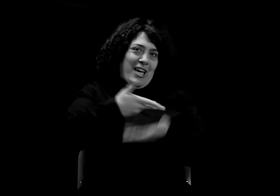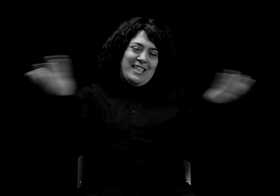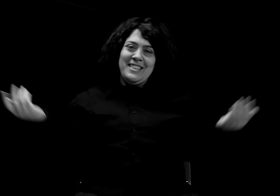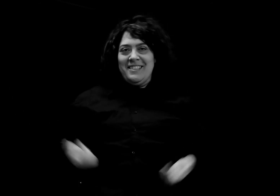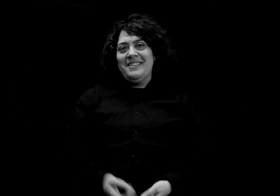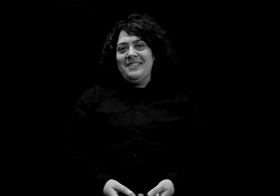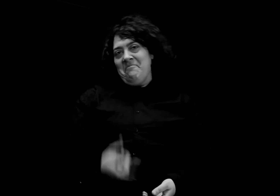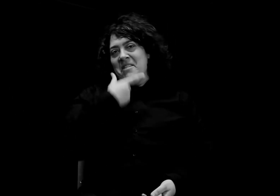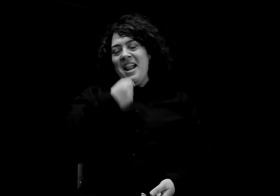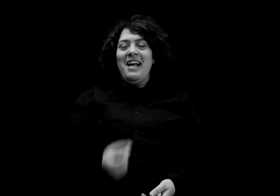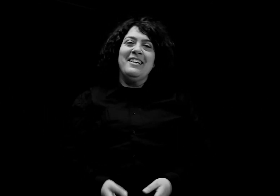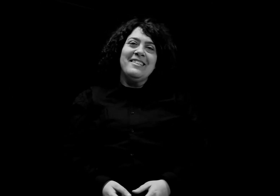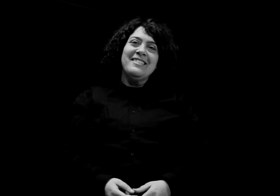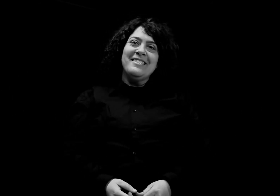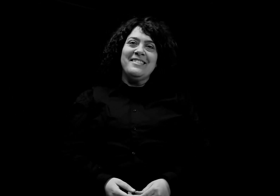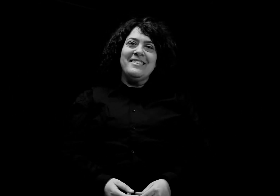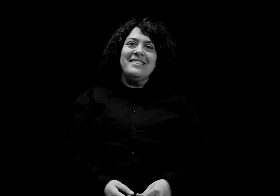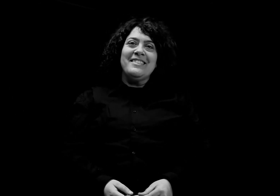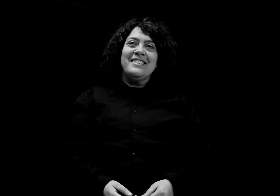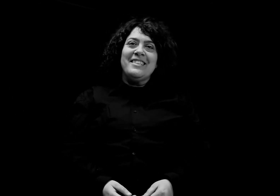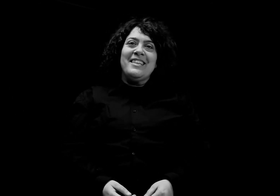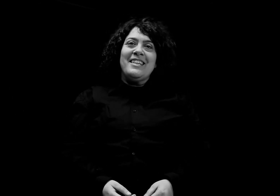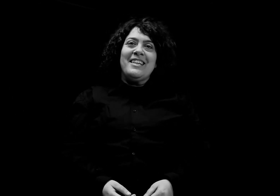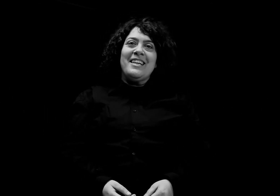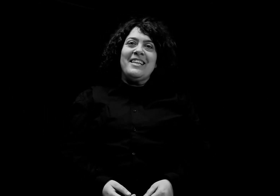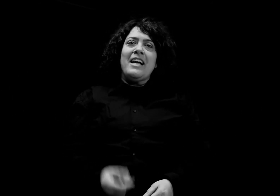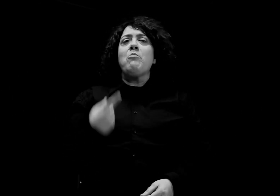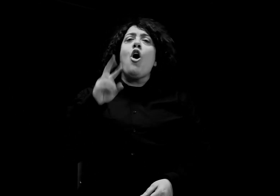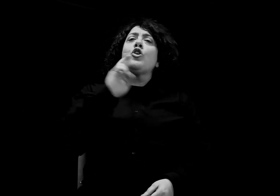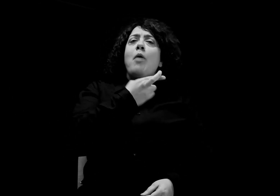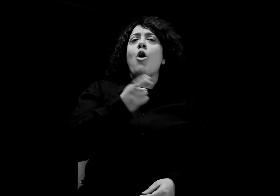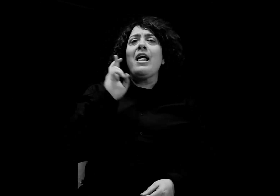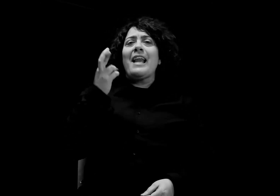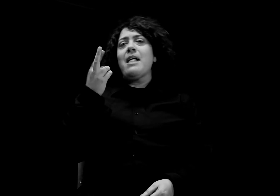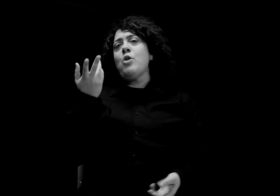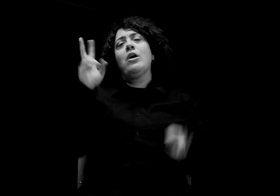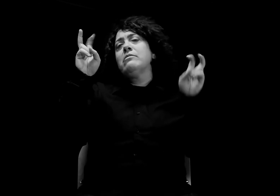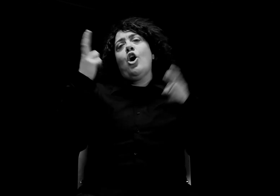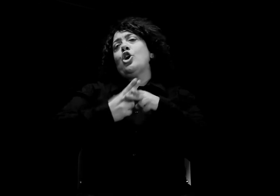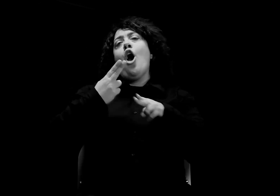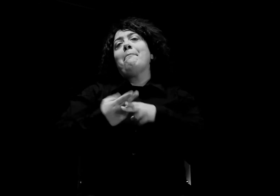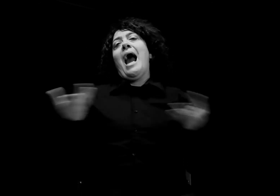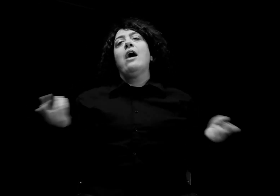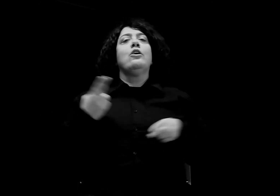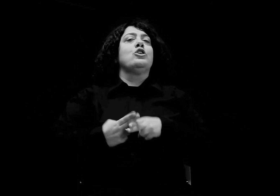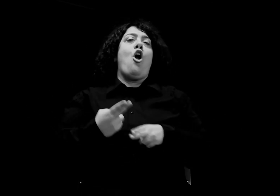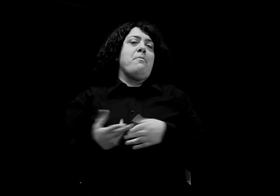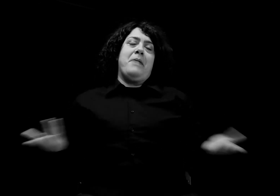questa poesia con l'intento di condividerne la storia di informare i sordi presenti un bel momento si tratta di romolo e